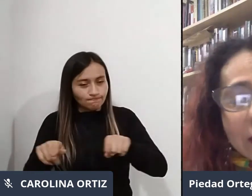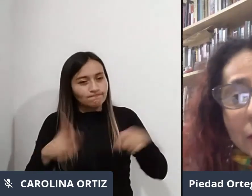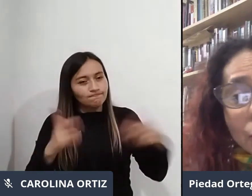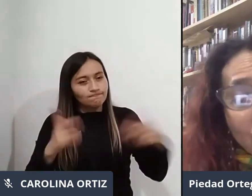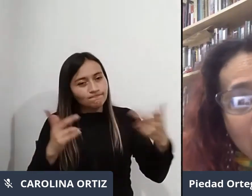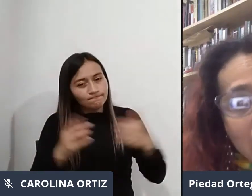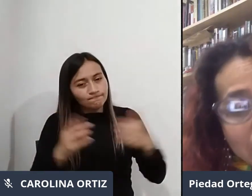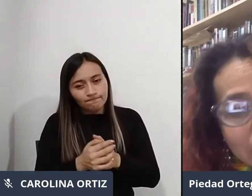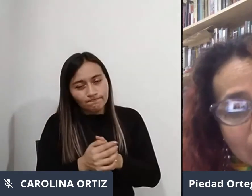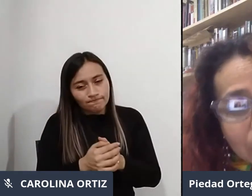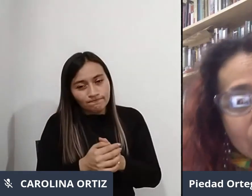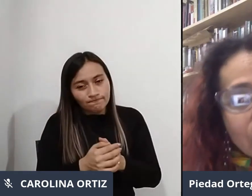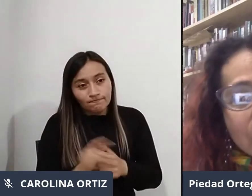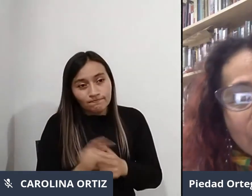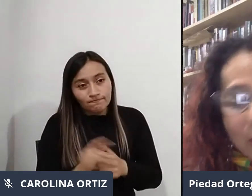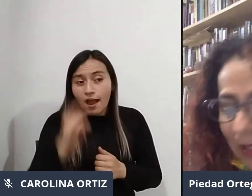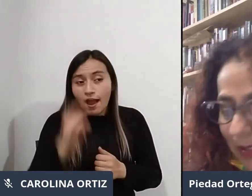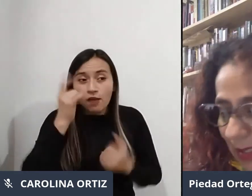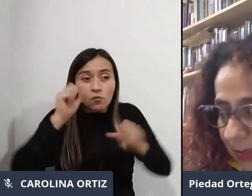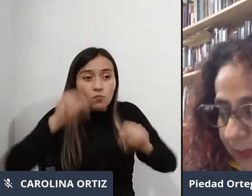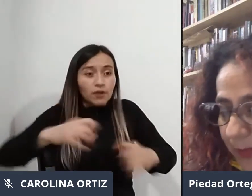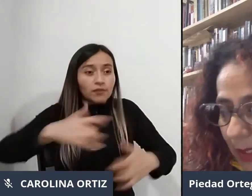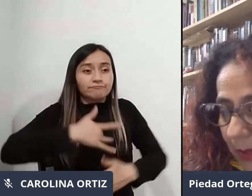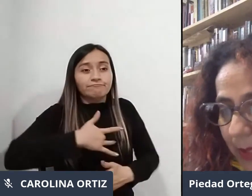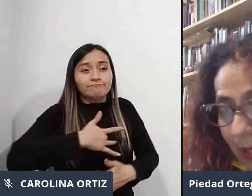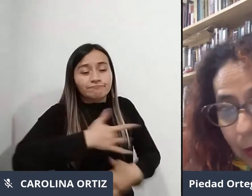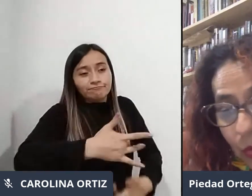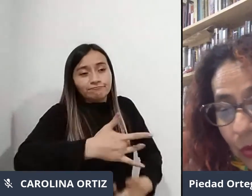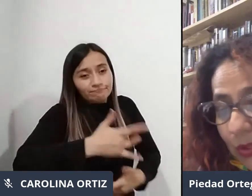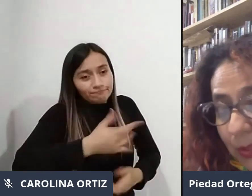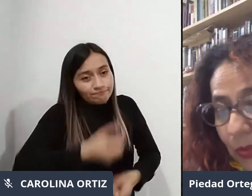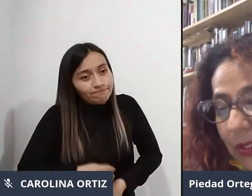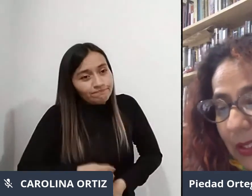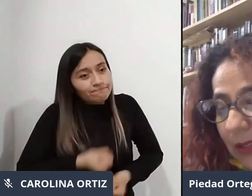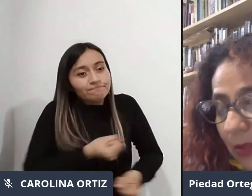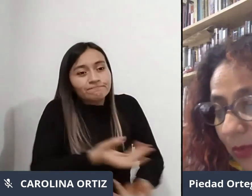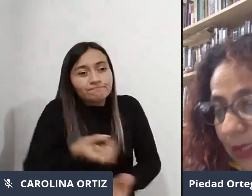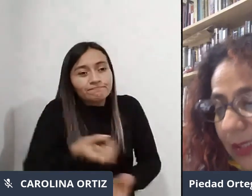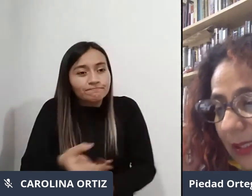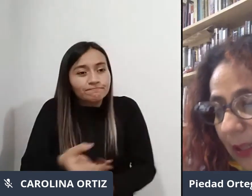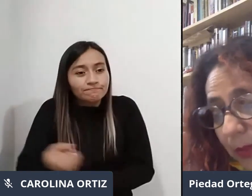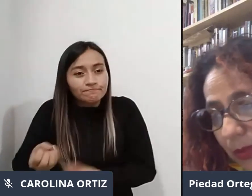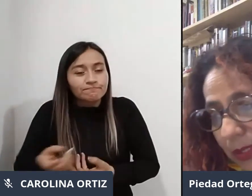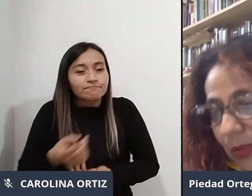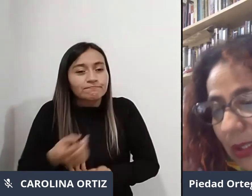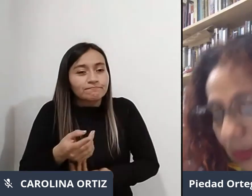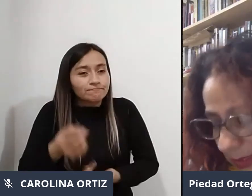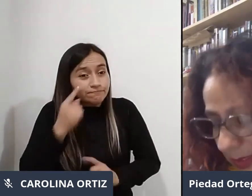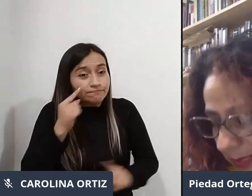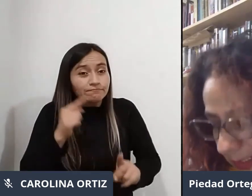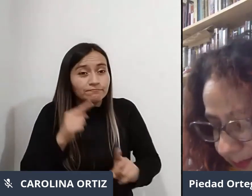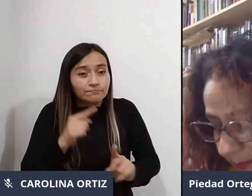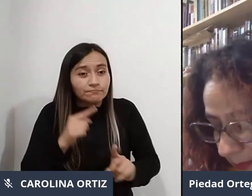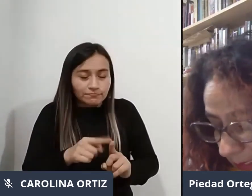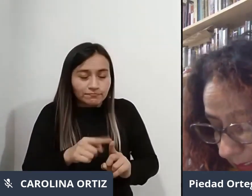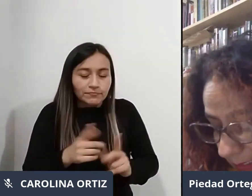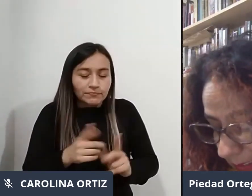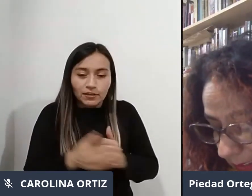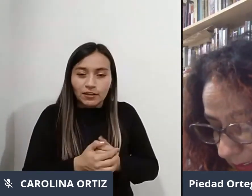ofrecer, donar en el marco de la solidaridad para que muchos y muchas, como dicen a propósito de la última